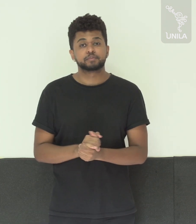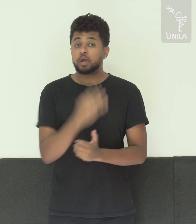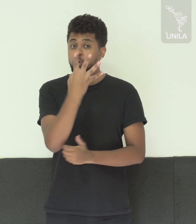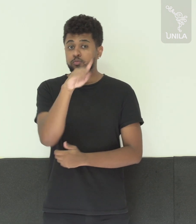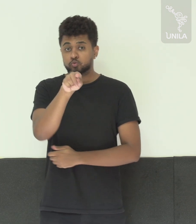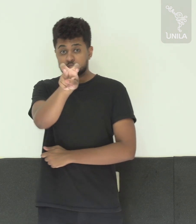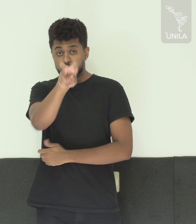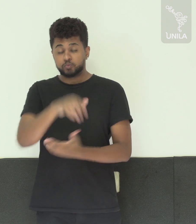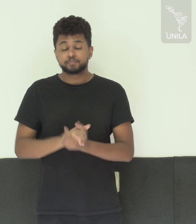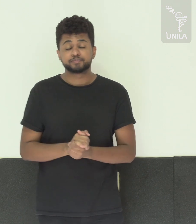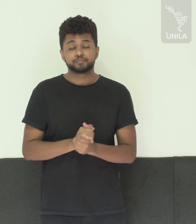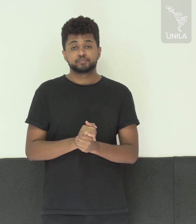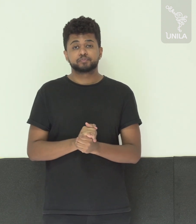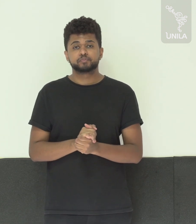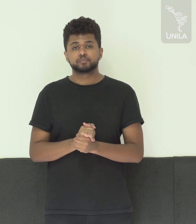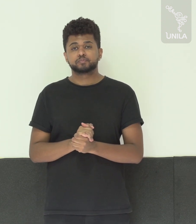4.5.